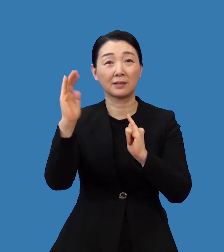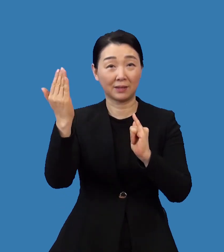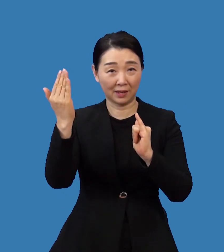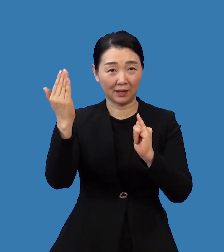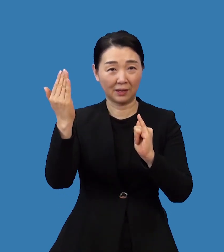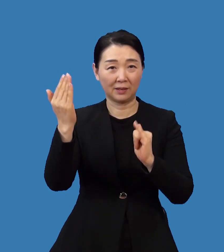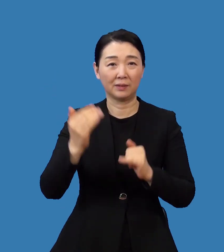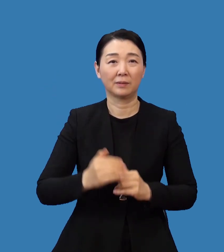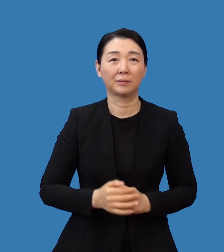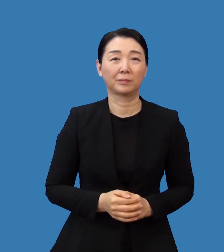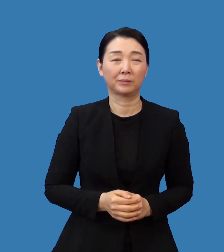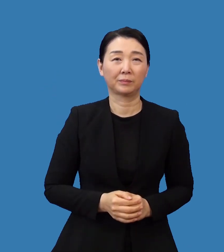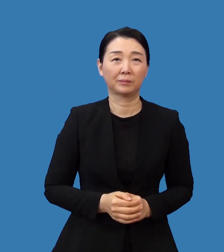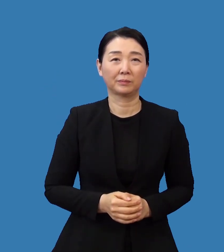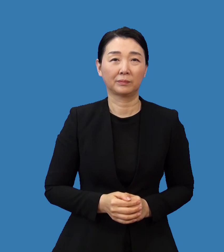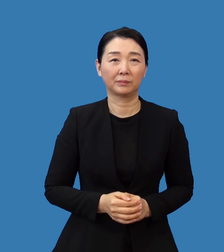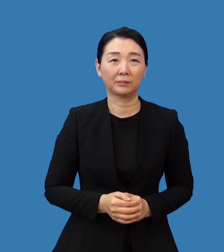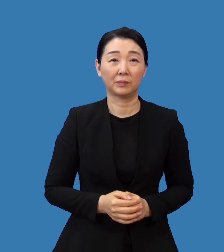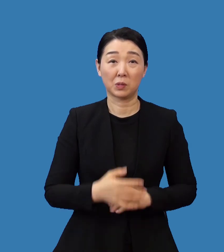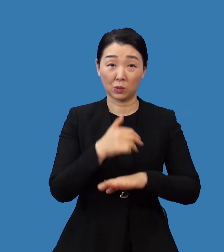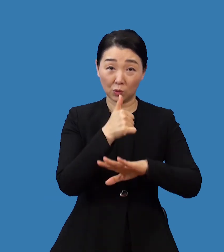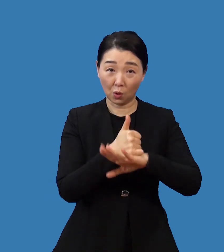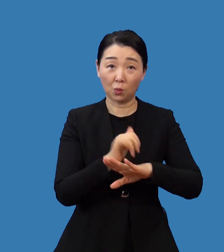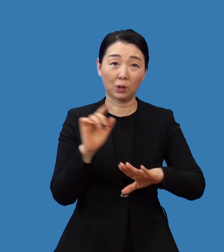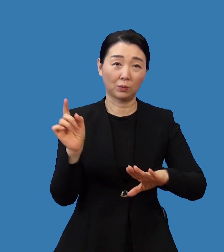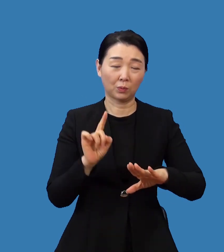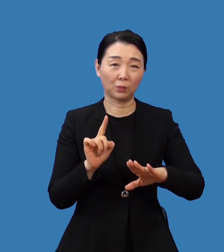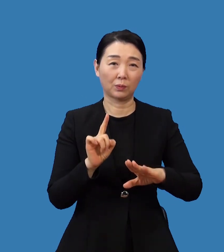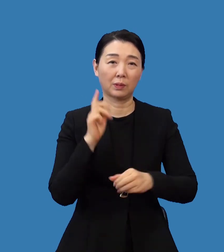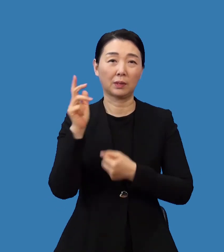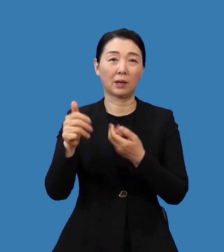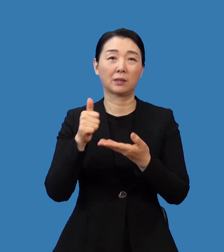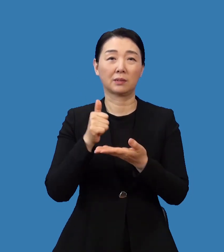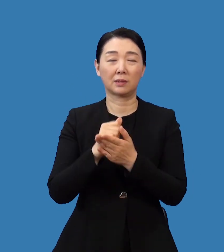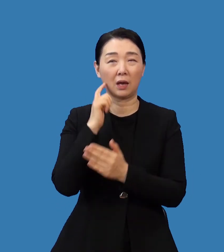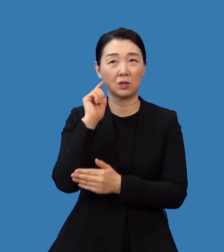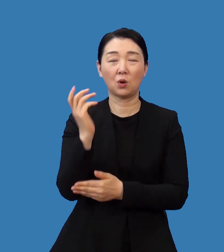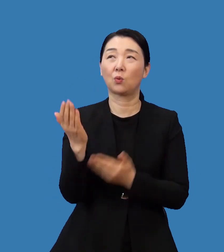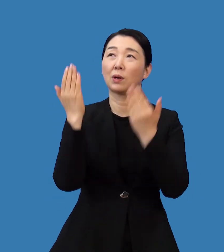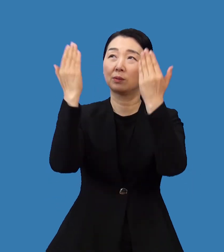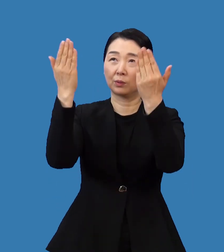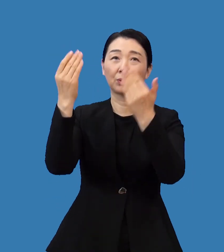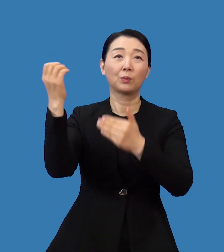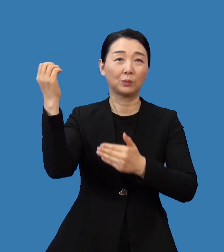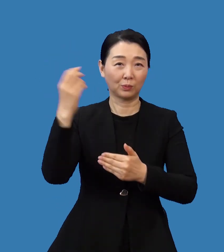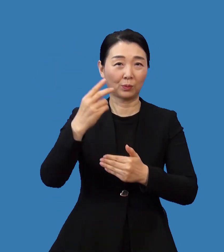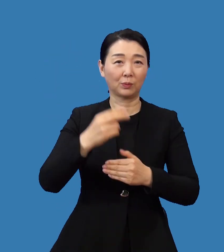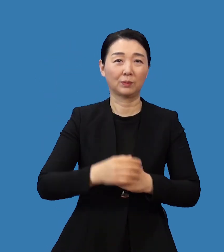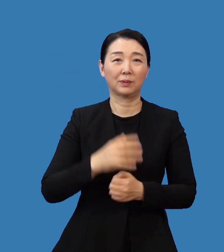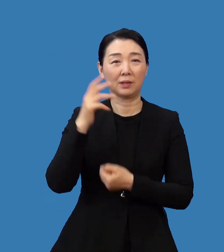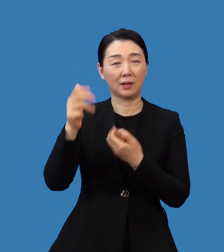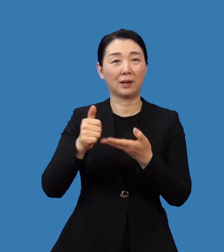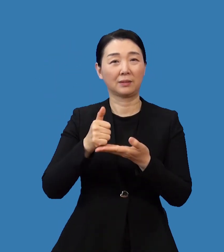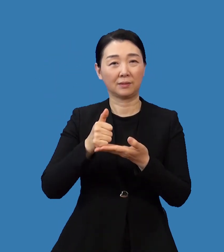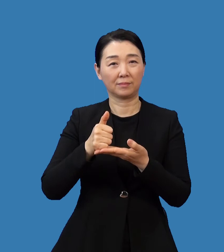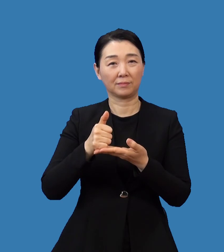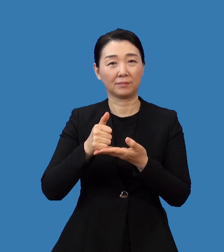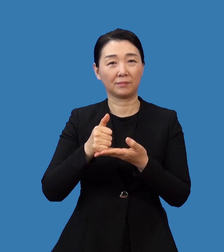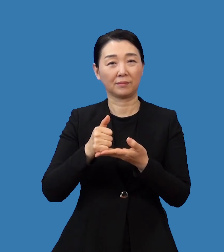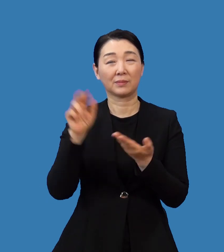되었습니다. 그리고 결과적으로 그들은 하나님께 영광을 돌리고 그리고